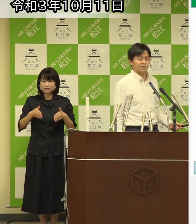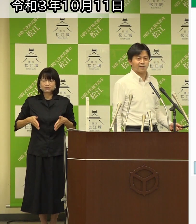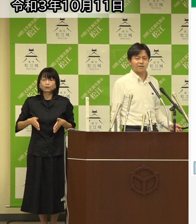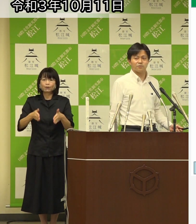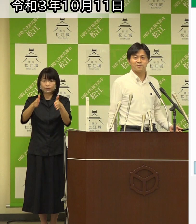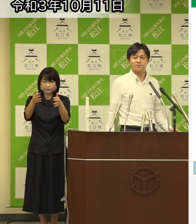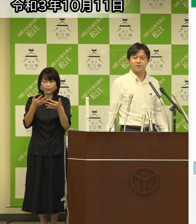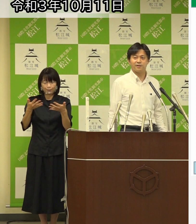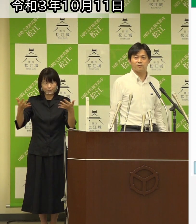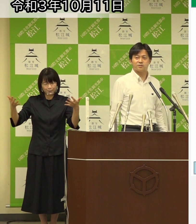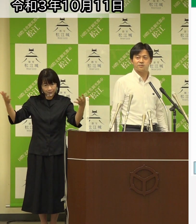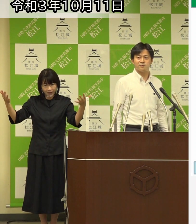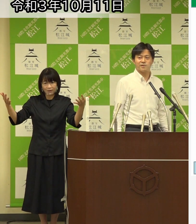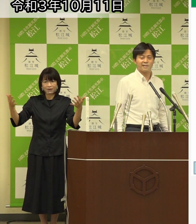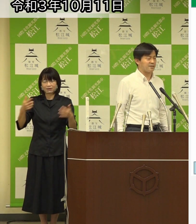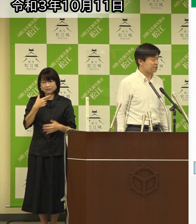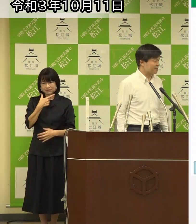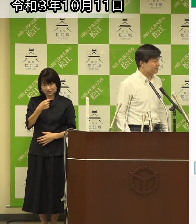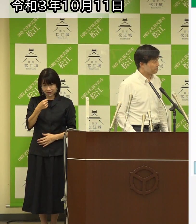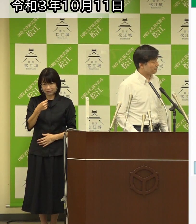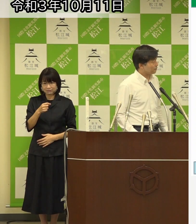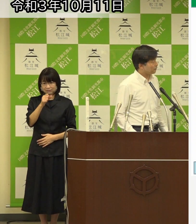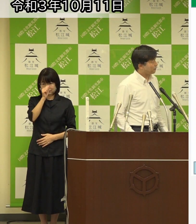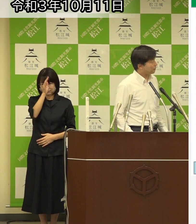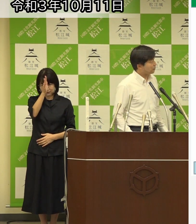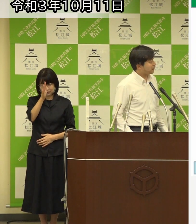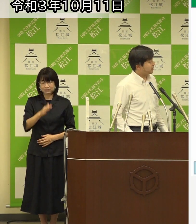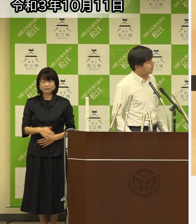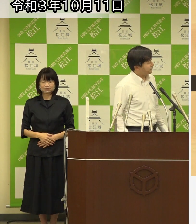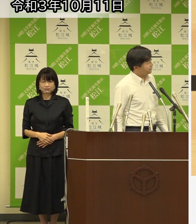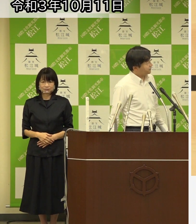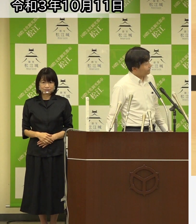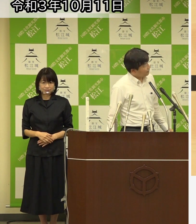たいというふうに考えておりますので、よろしくお願いいたします。